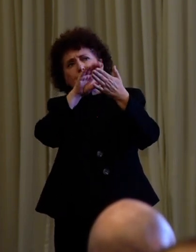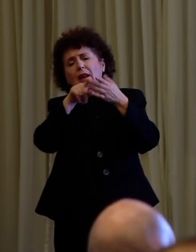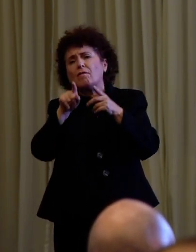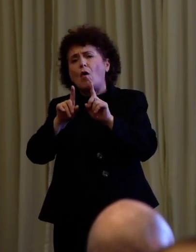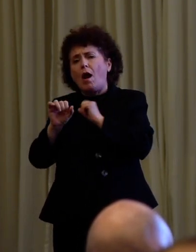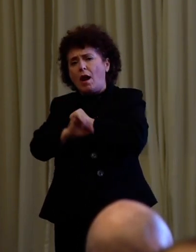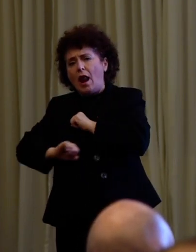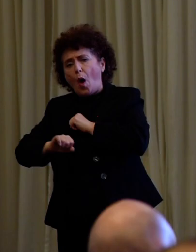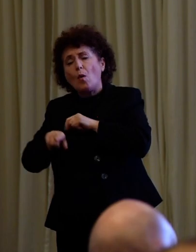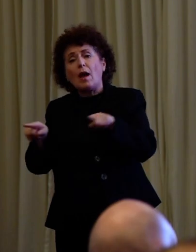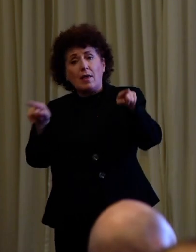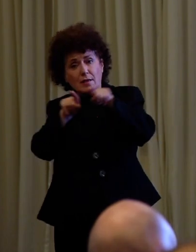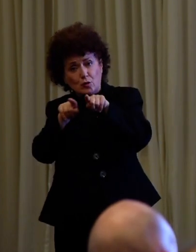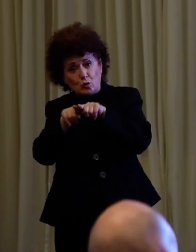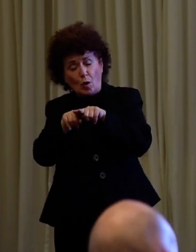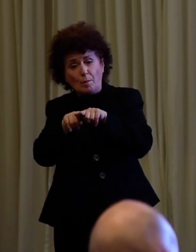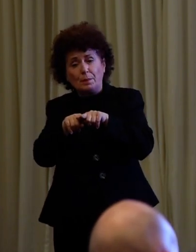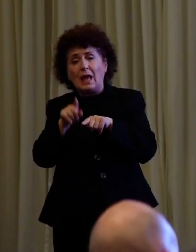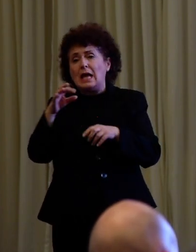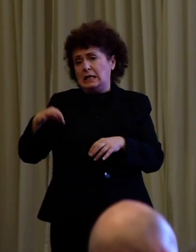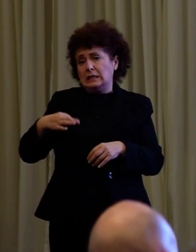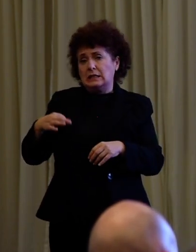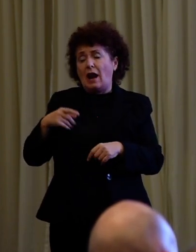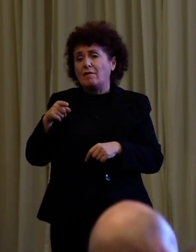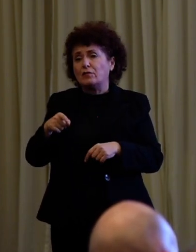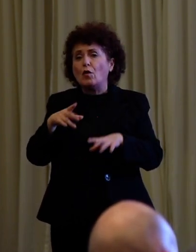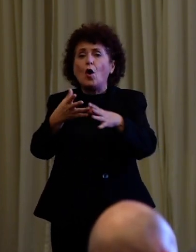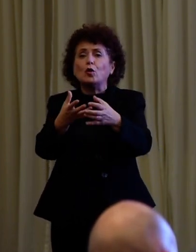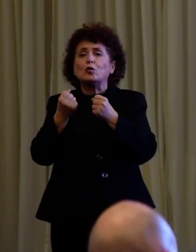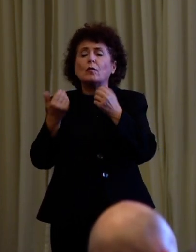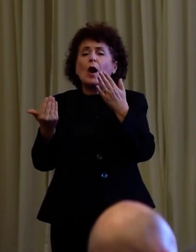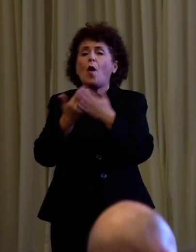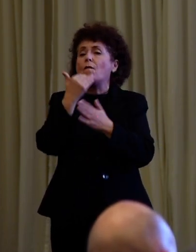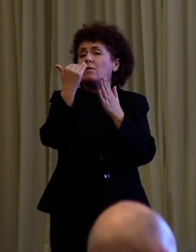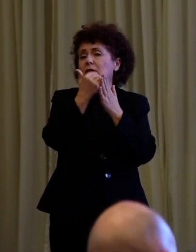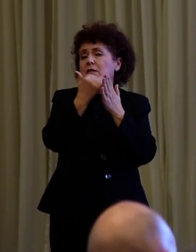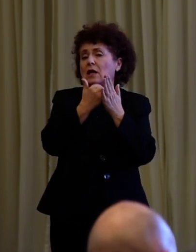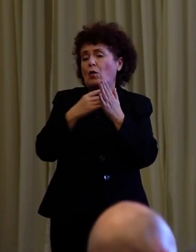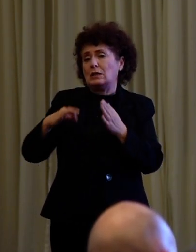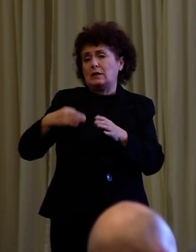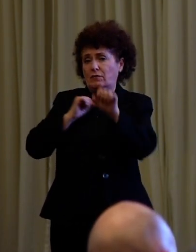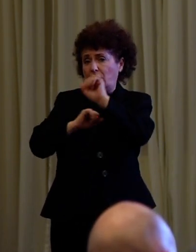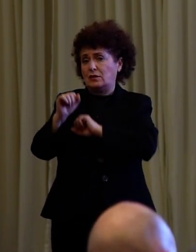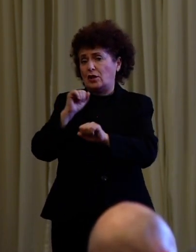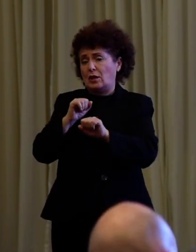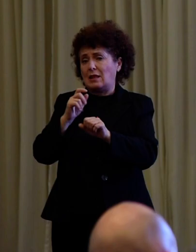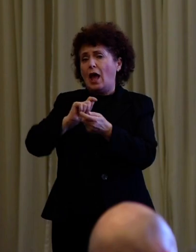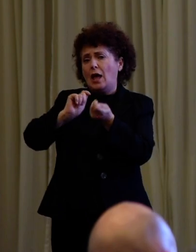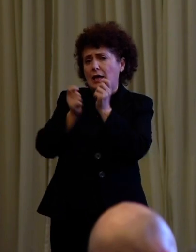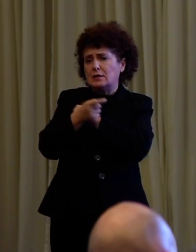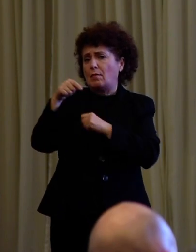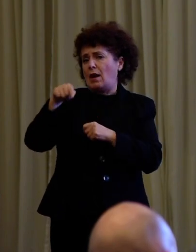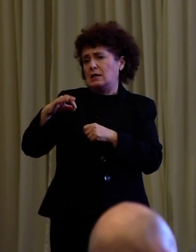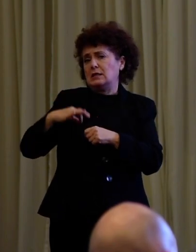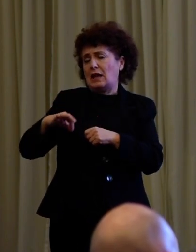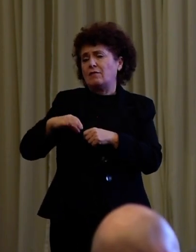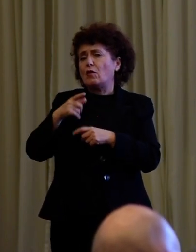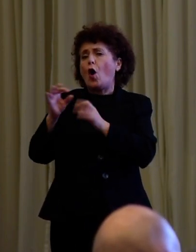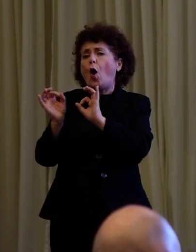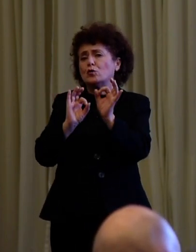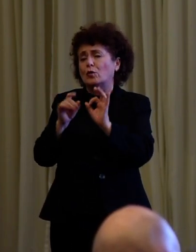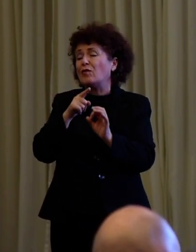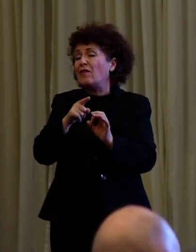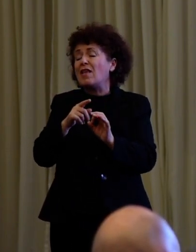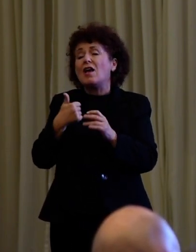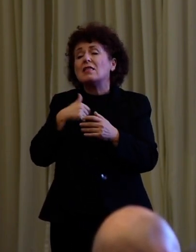области. Во делот здравството, донесување на нов закон за здравствена заштита, измени во закон за здравственото осигурување, се